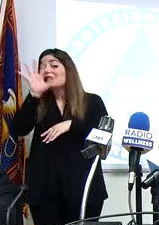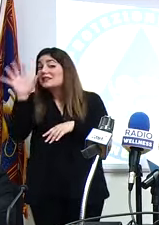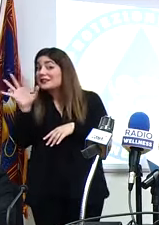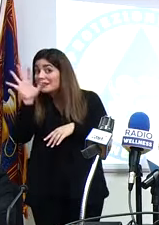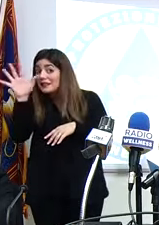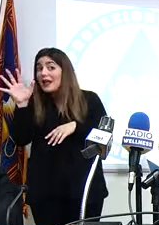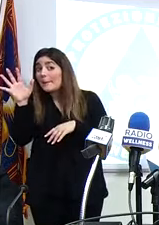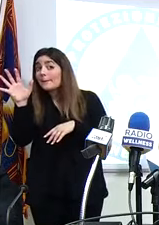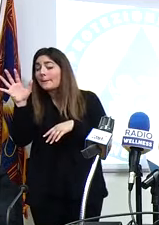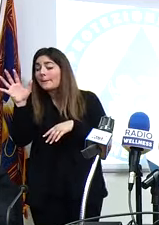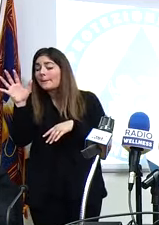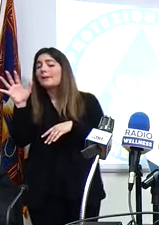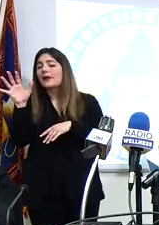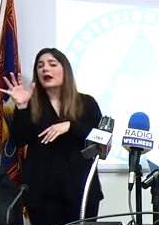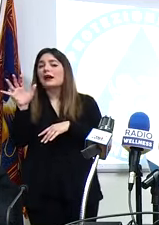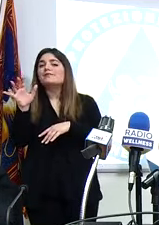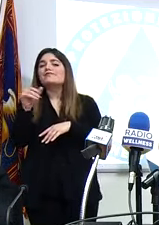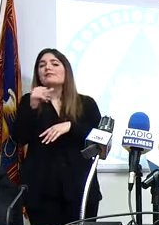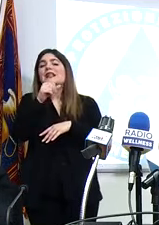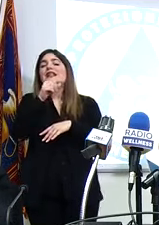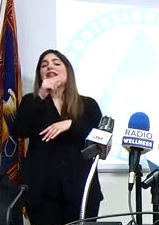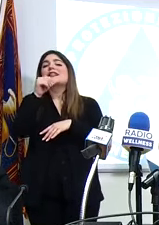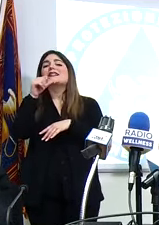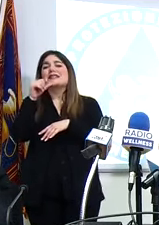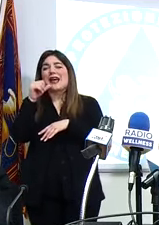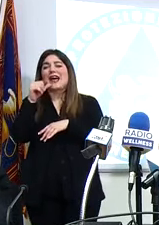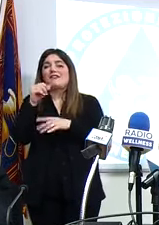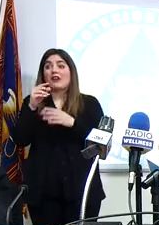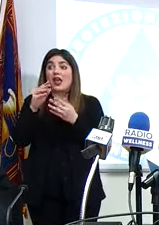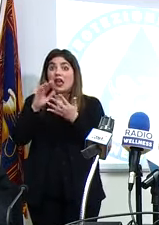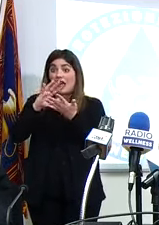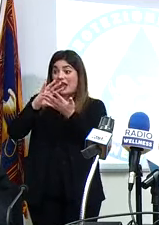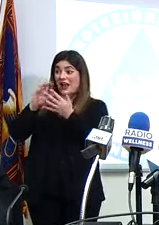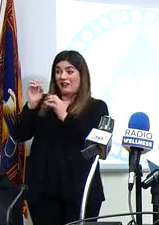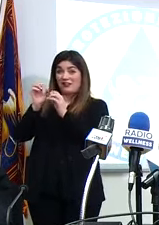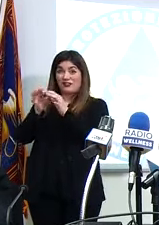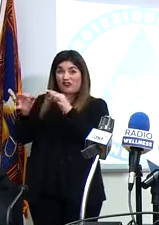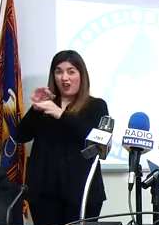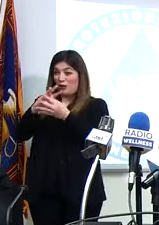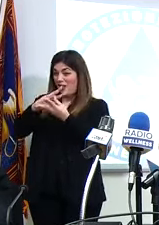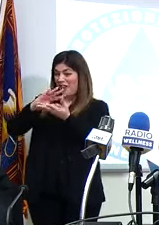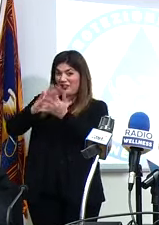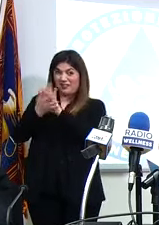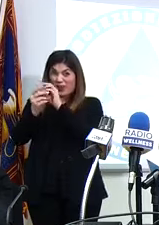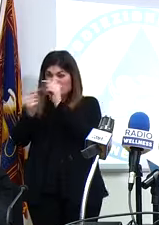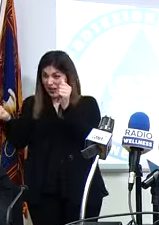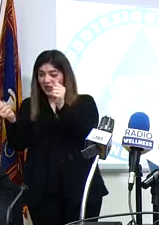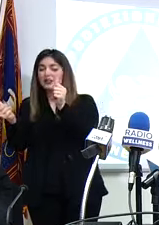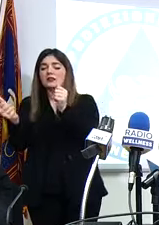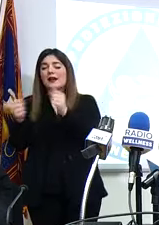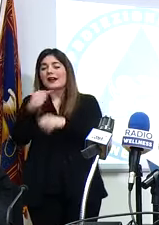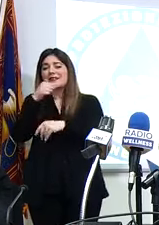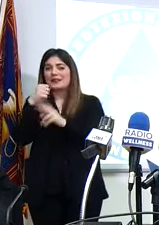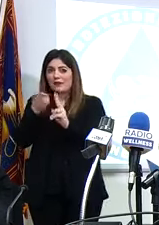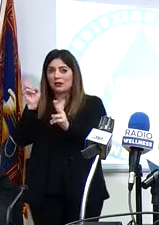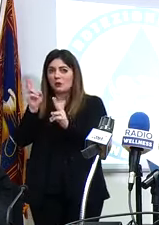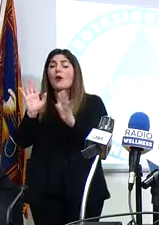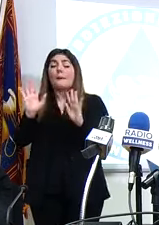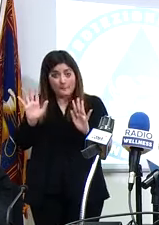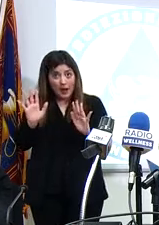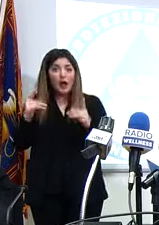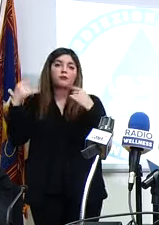insomma, titoli più elevati per neutralizzarla. Comunque anche questa dovrebbe essere neutralizzata. Ecco quello. Quindi,